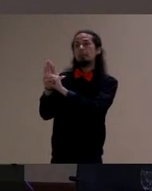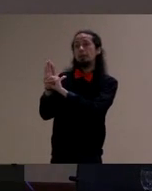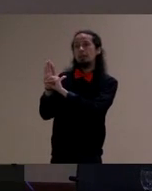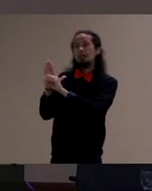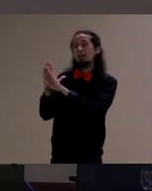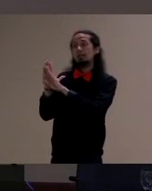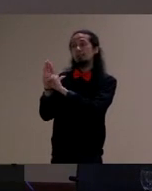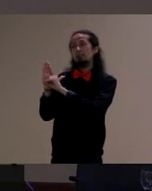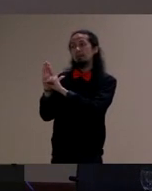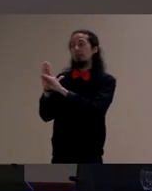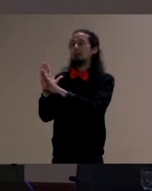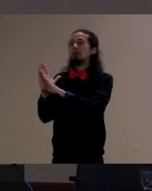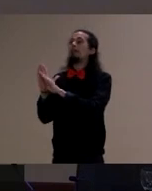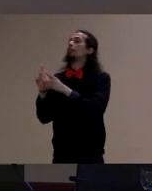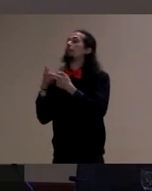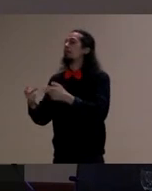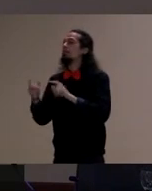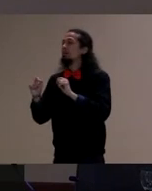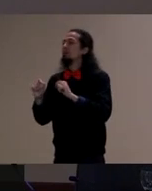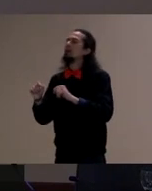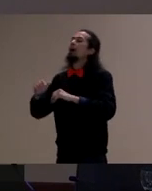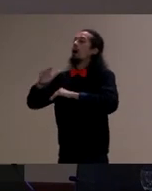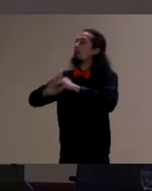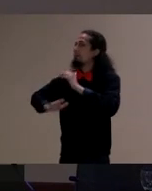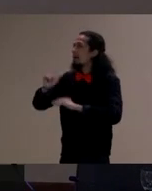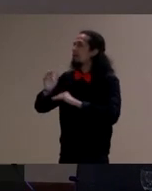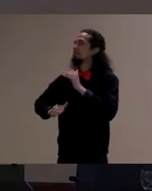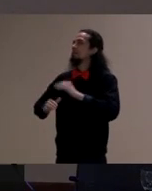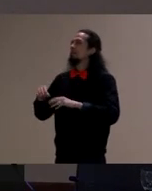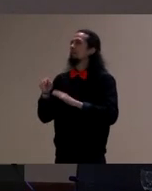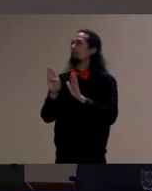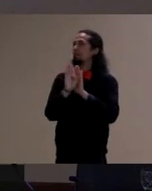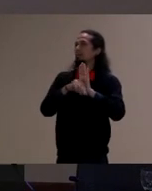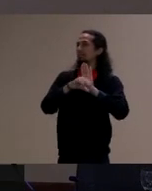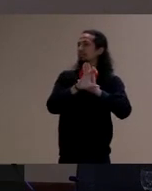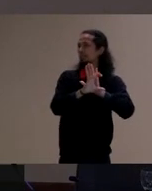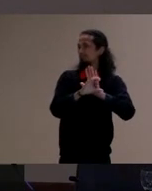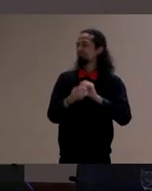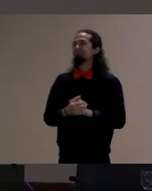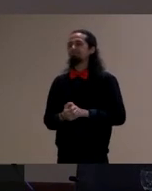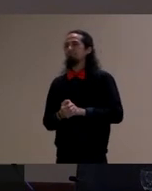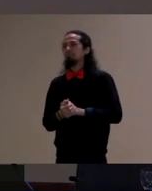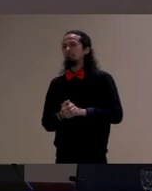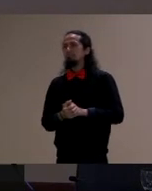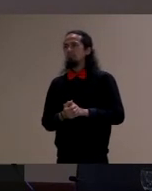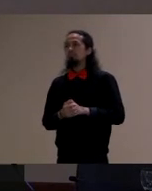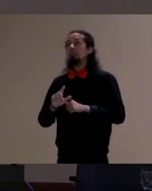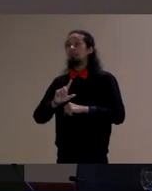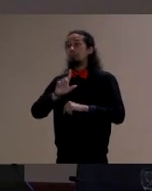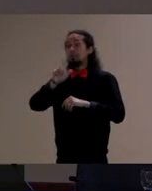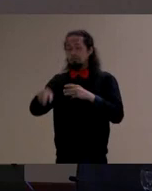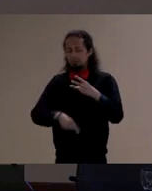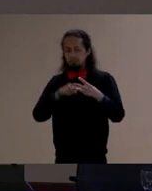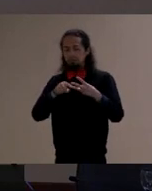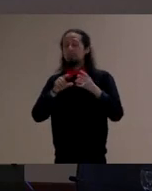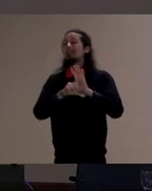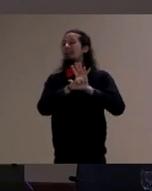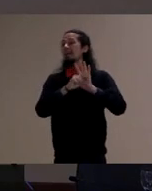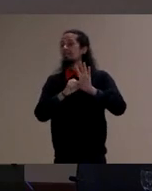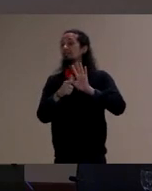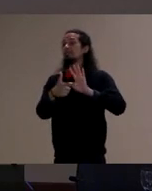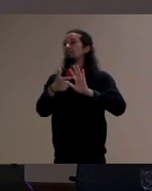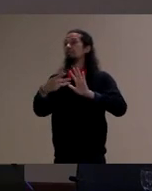resolução de implementação da bncc e o artigo 23 nos dizer então que a educação